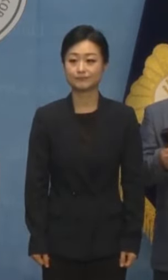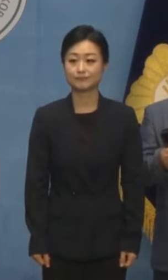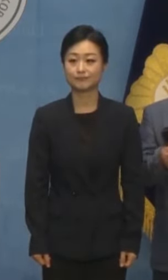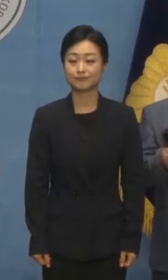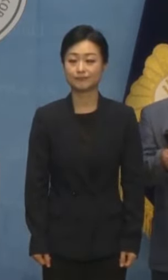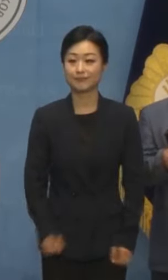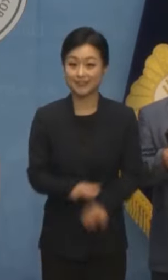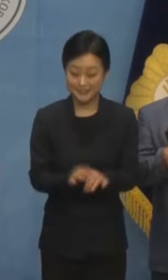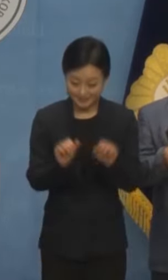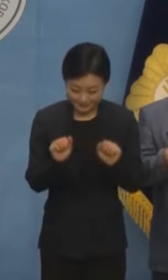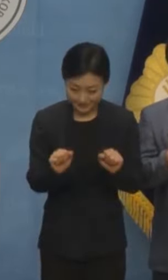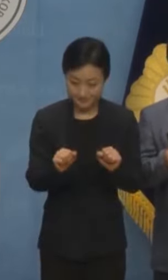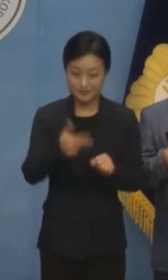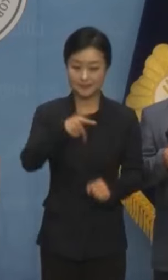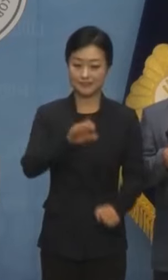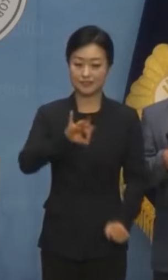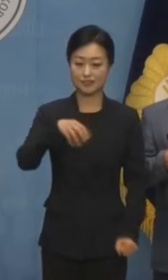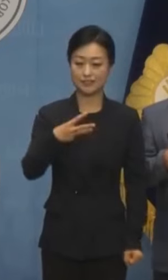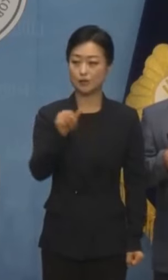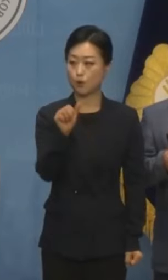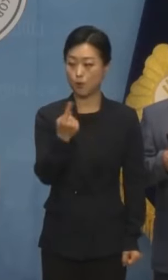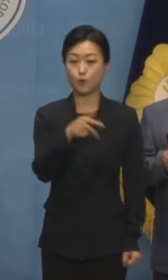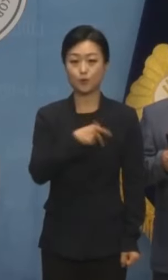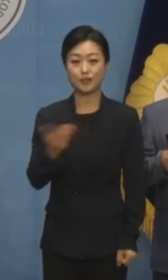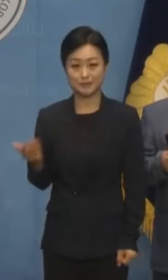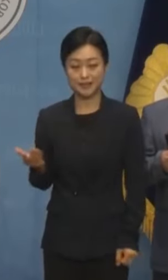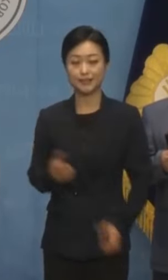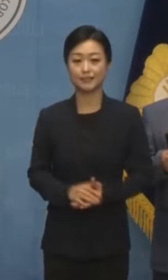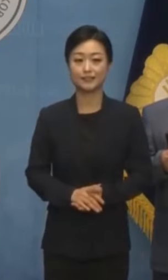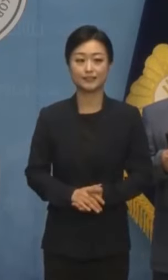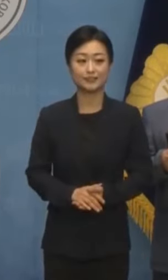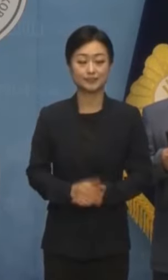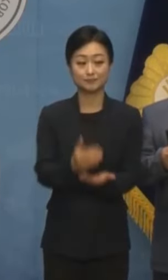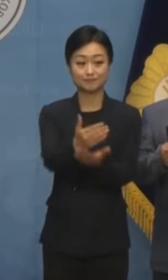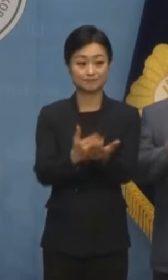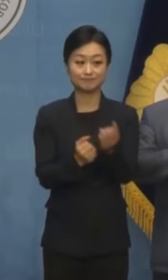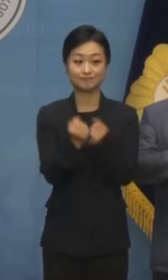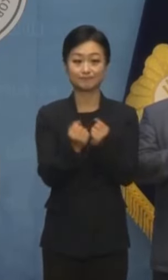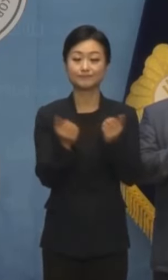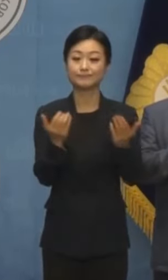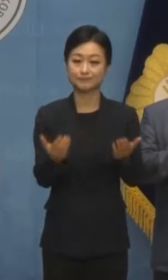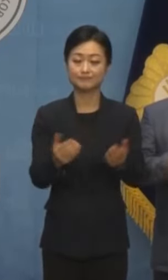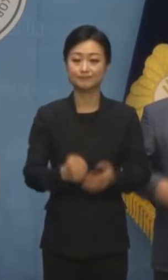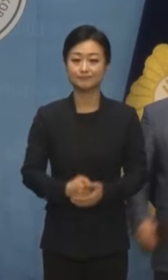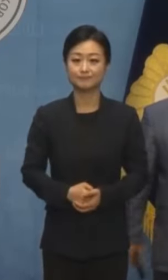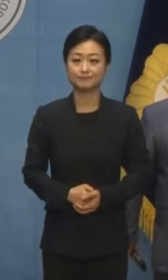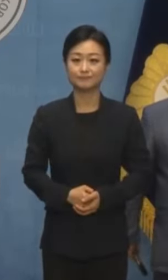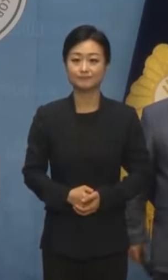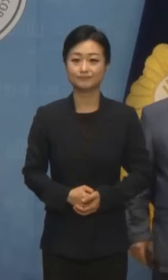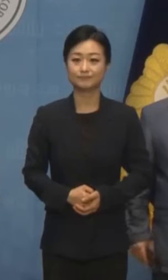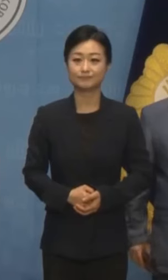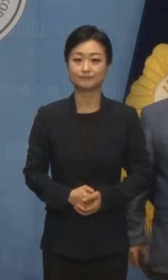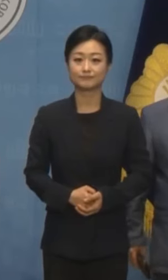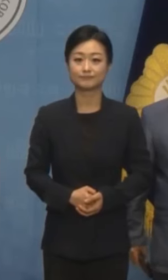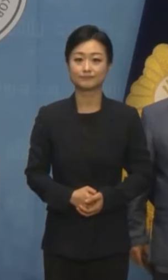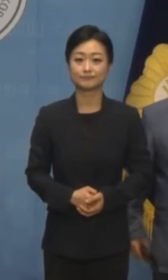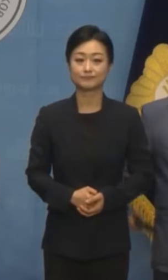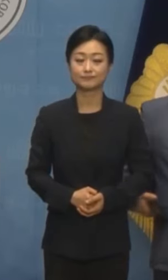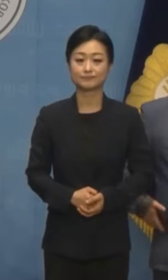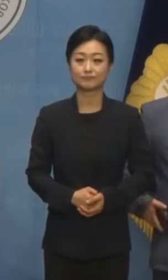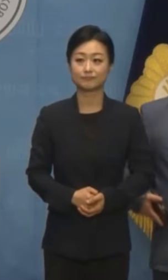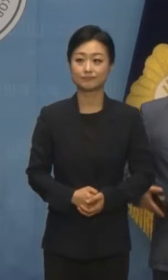네, 안녕하세요. 정을호 의원입니다. 아, 준비된 기자회견문 낭독하겠습니다.